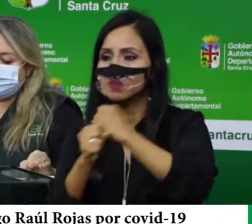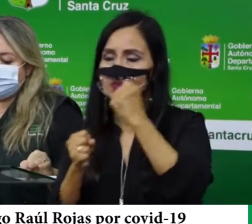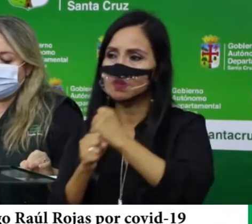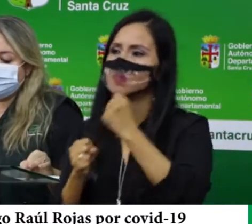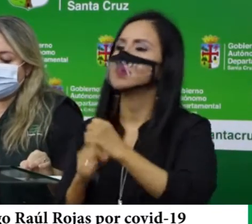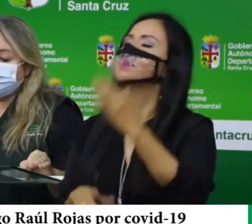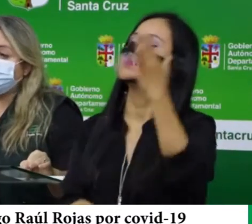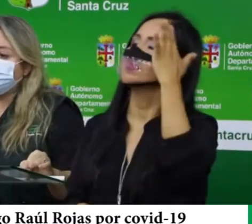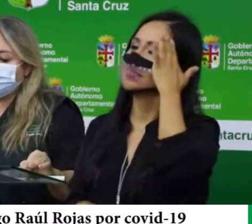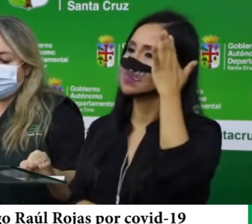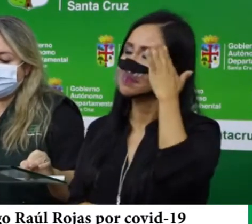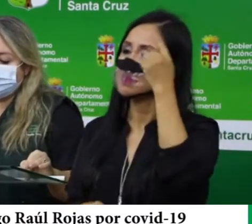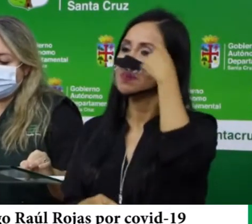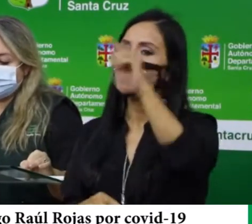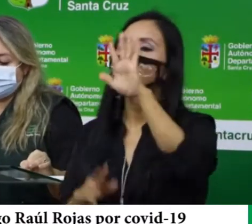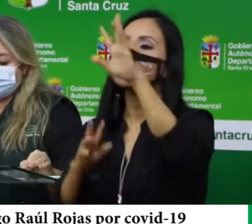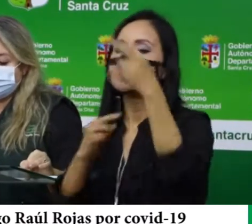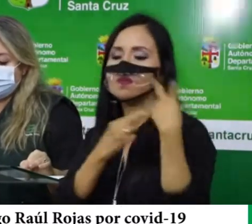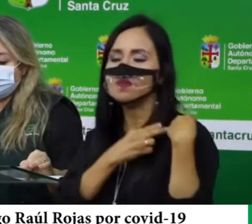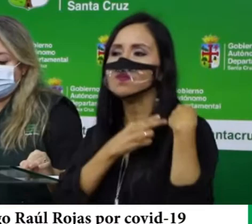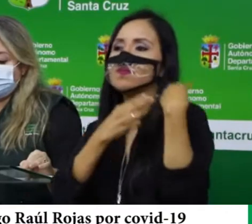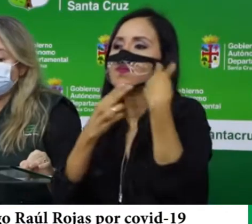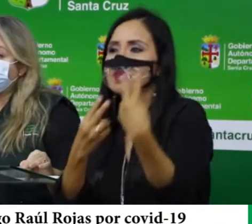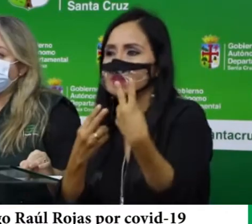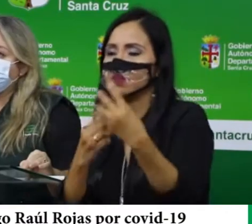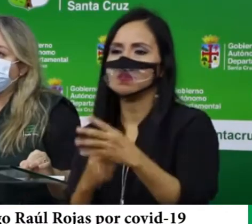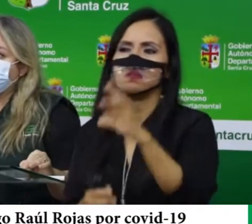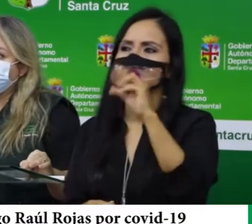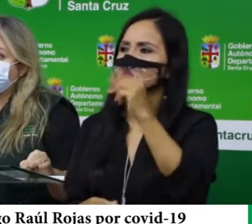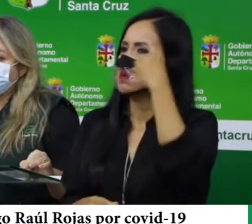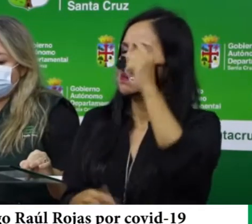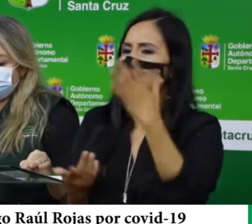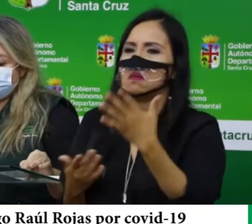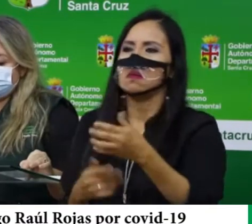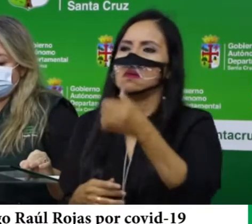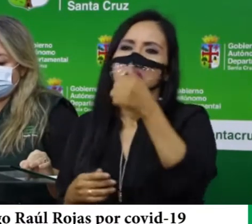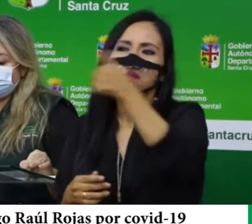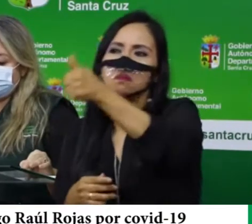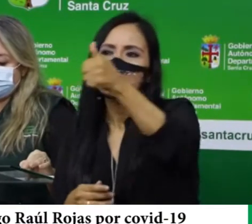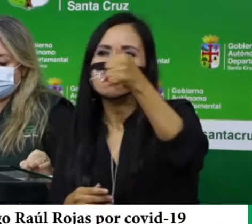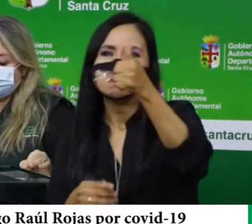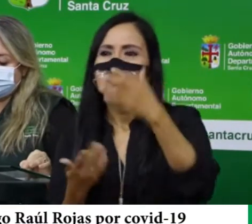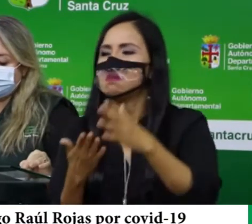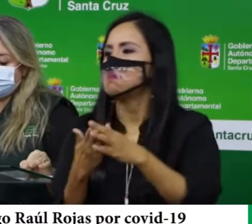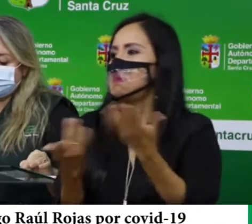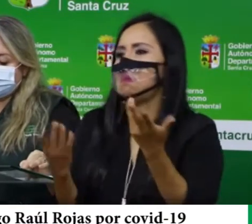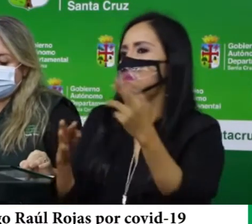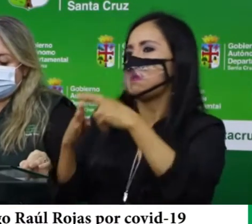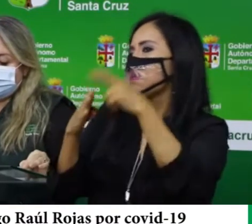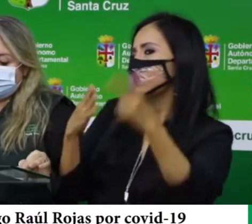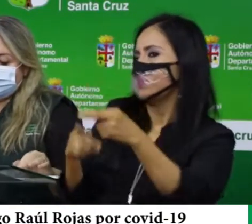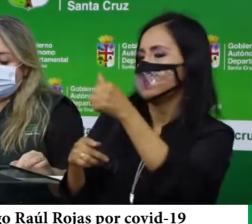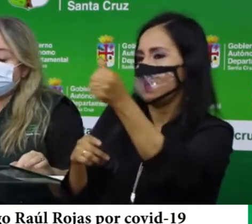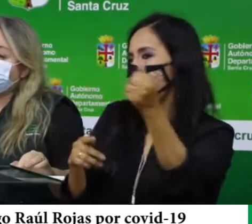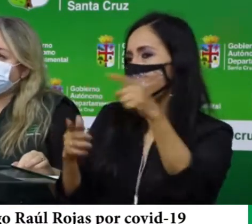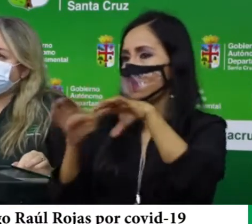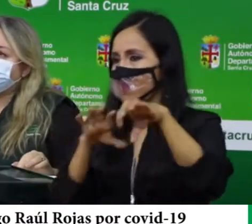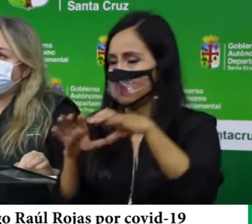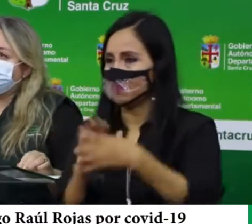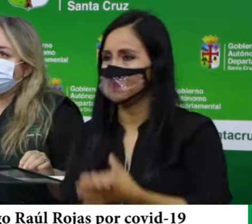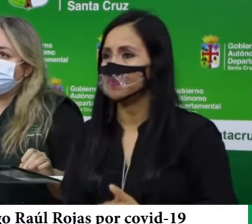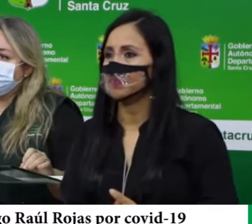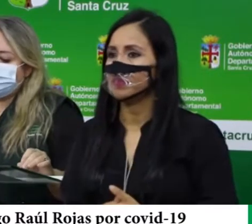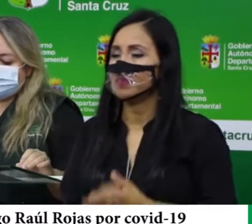descanso sabemos que fue por vocación y no por los méritos que ellos te traerían. Y por